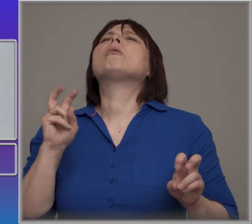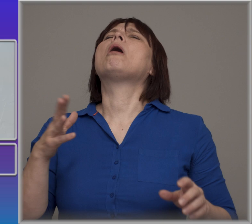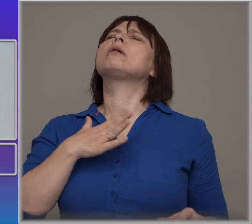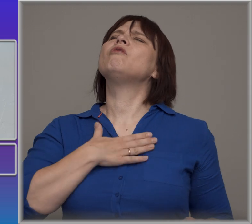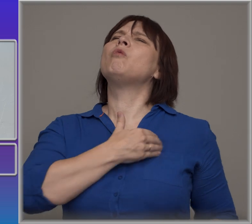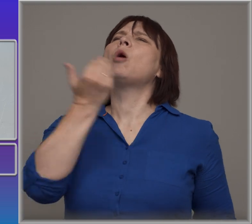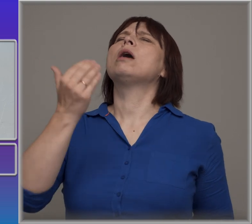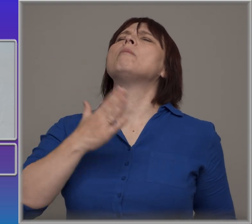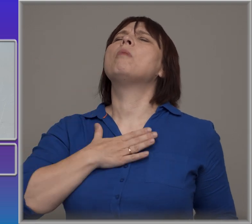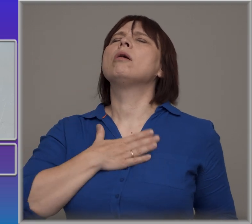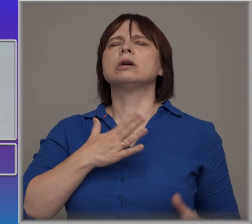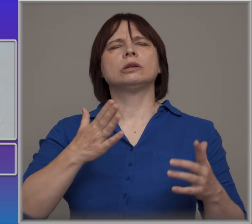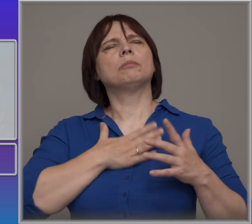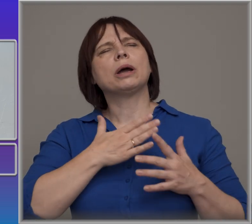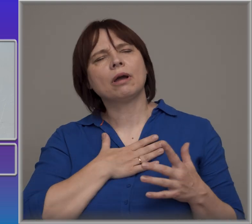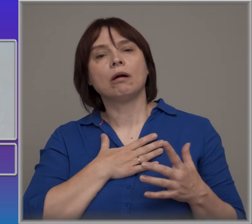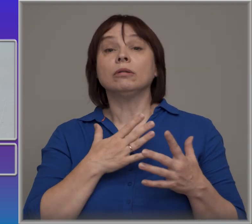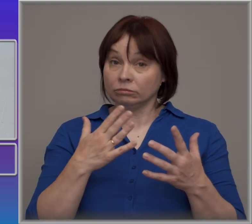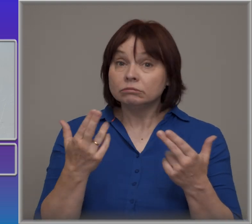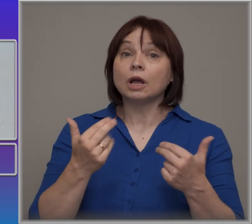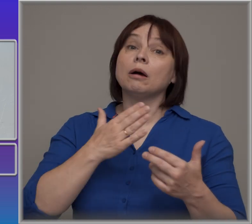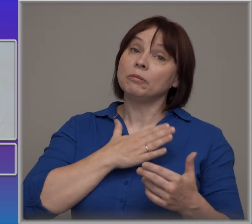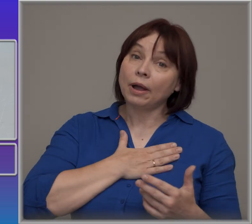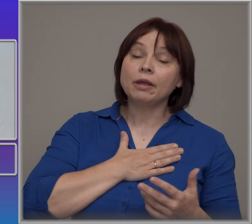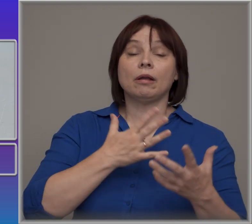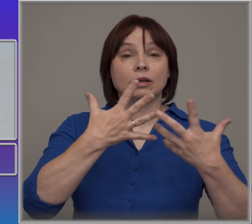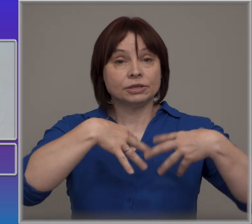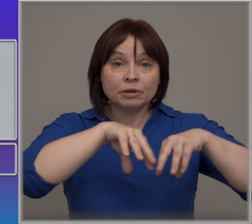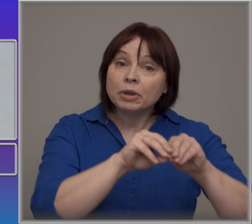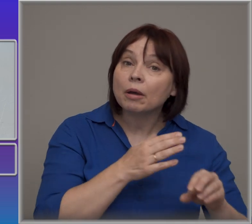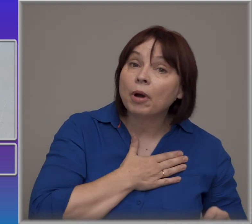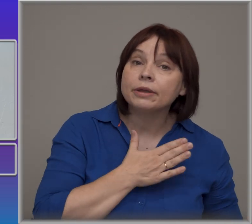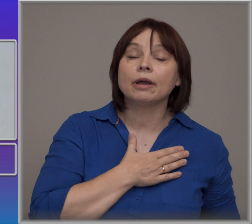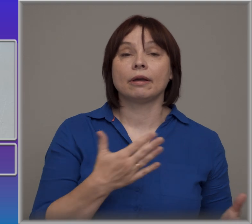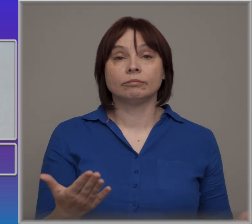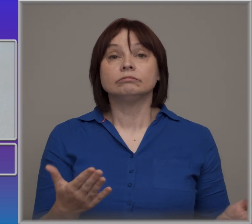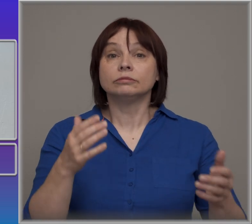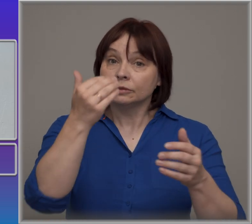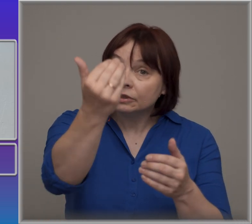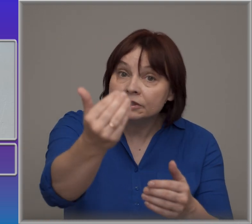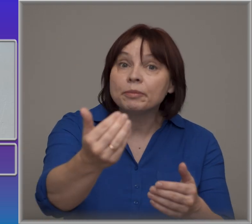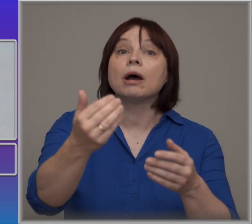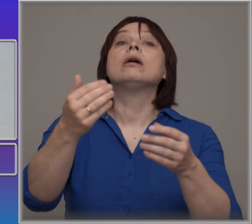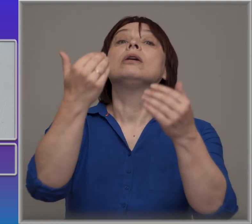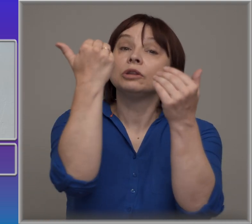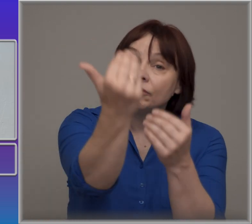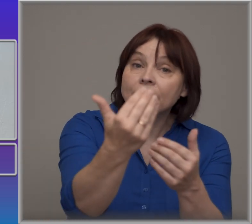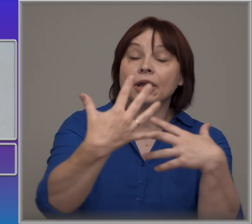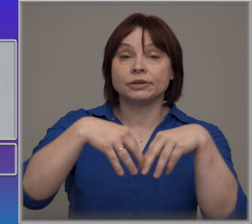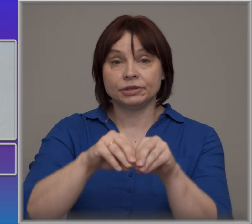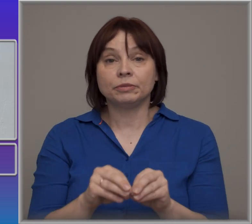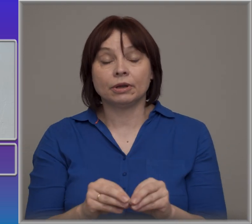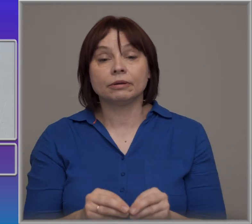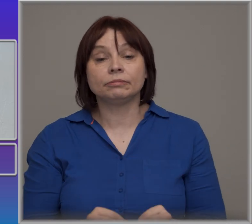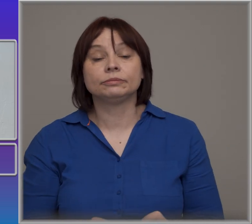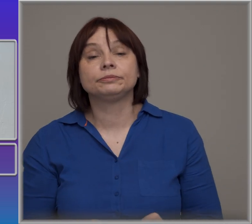жизни, для моих детей, для моей семьи. И, в принципе, она открывается так шаг за шагом, день за днем, что-то начинает проявляться. Да,